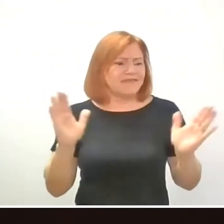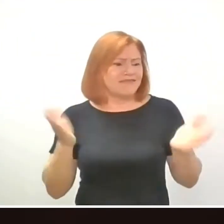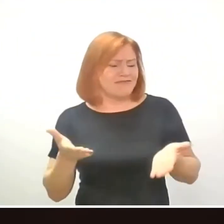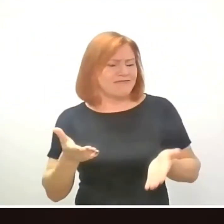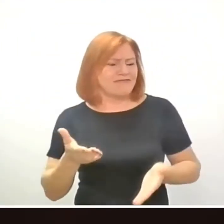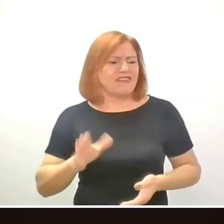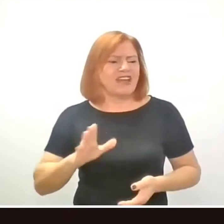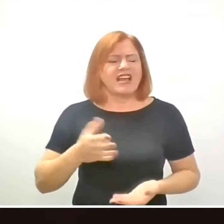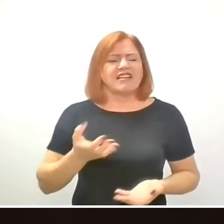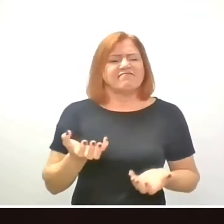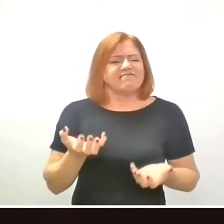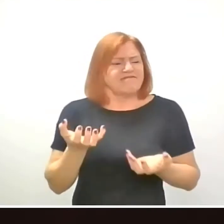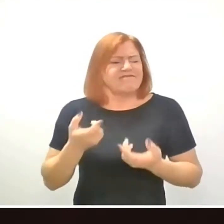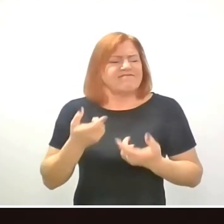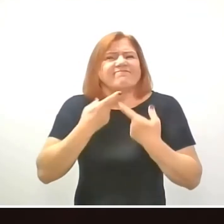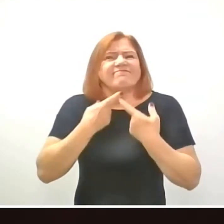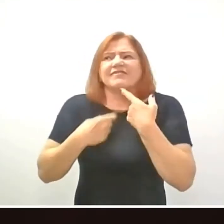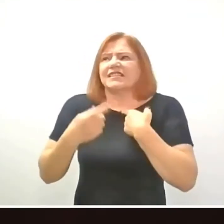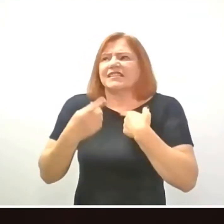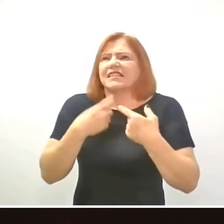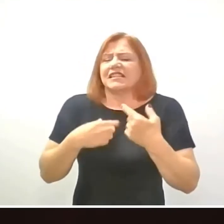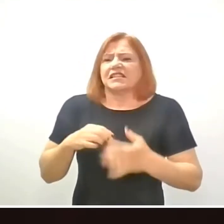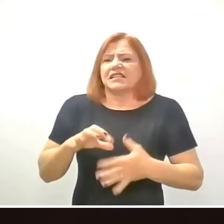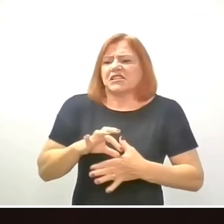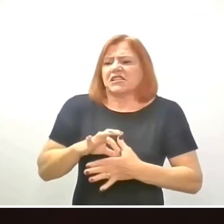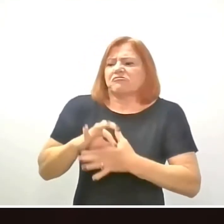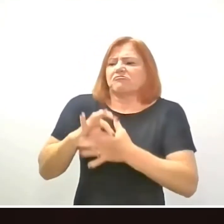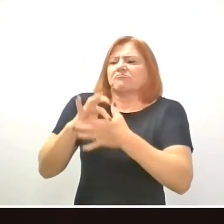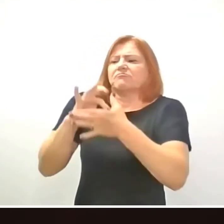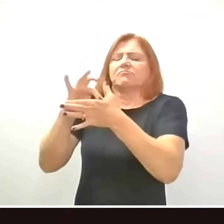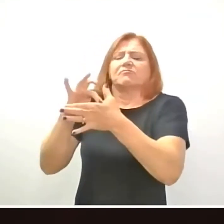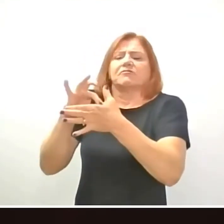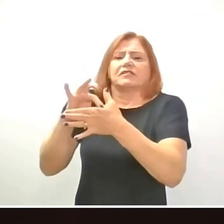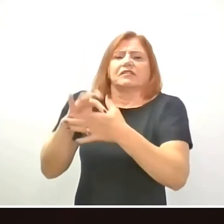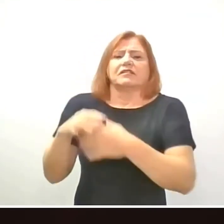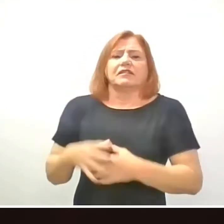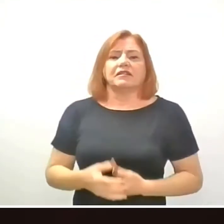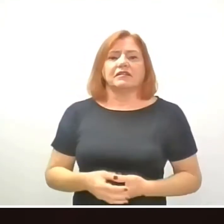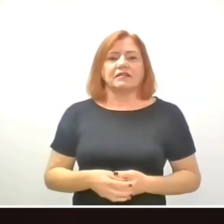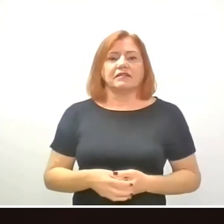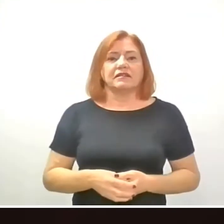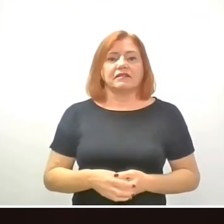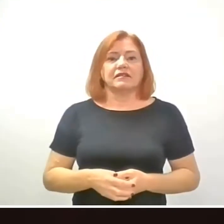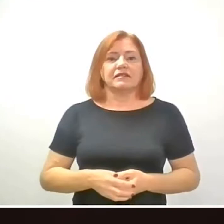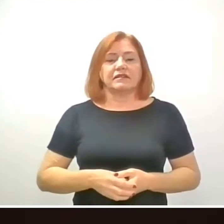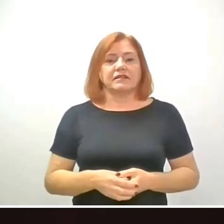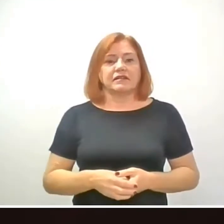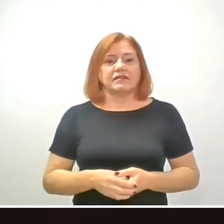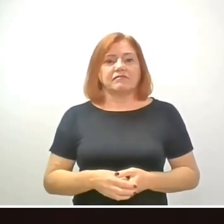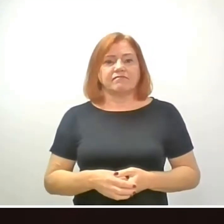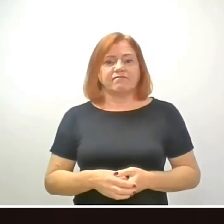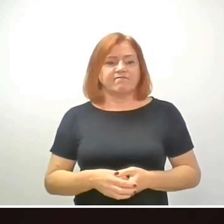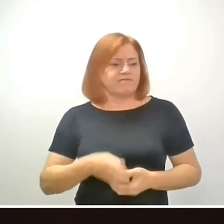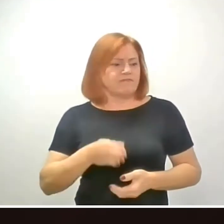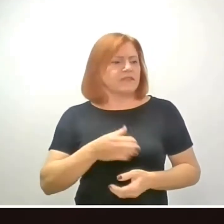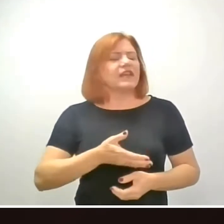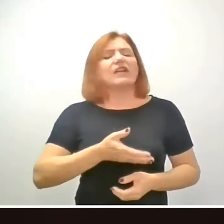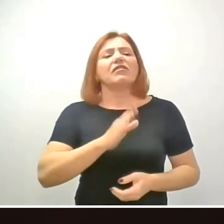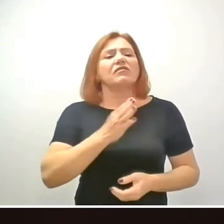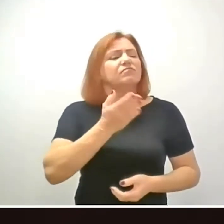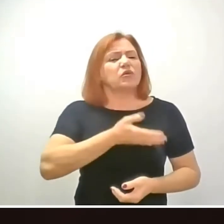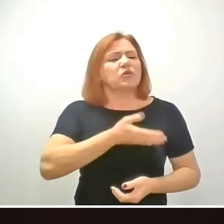já havia se deteriorado, né, corrompido o coração das pessoas da